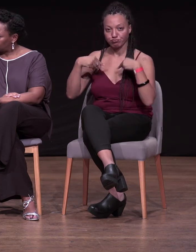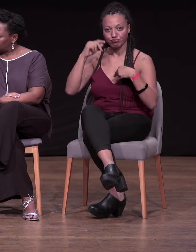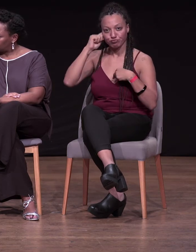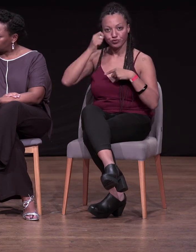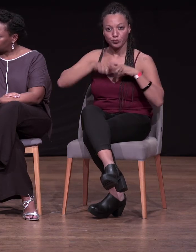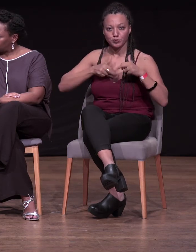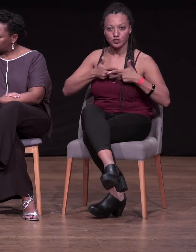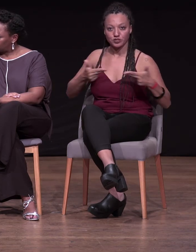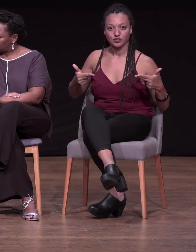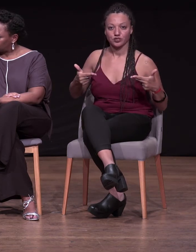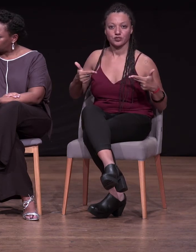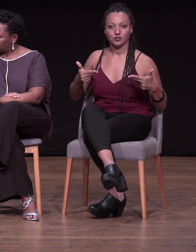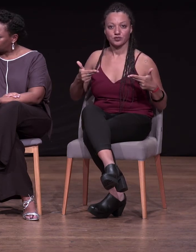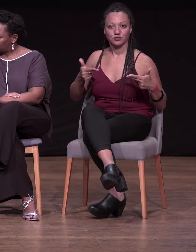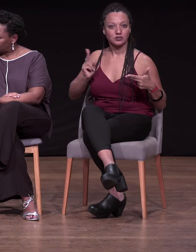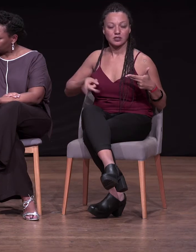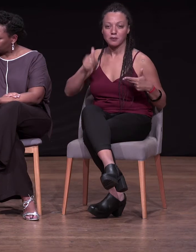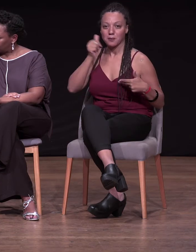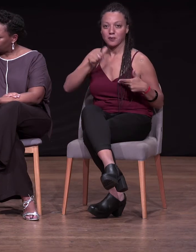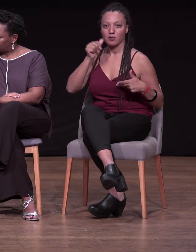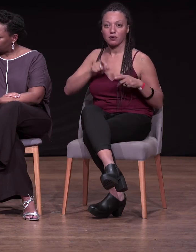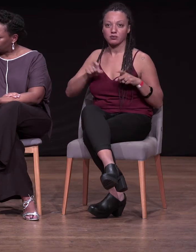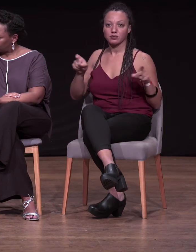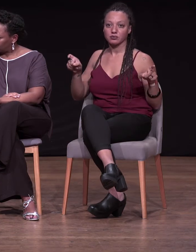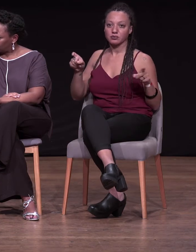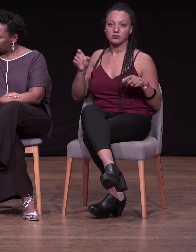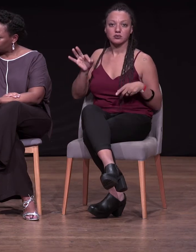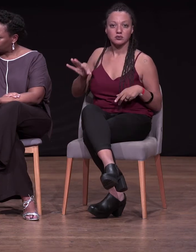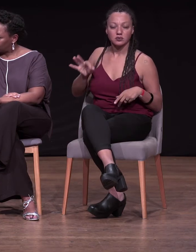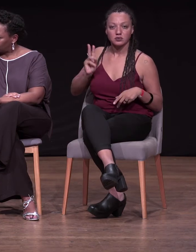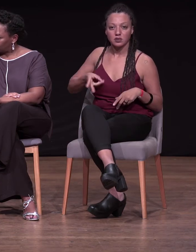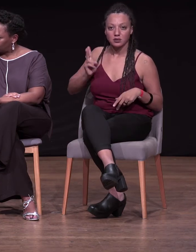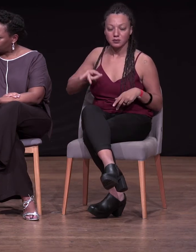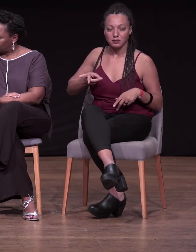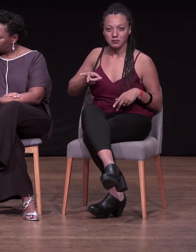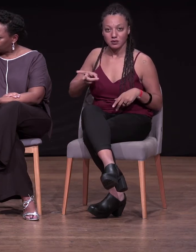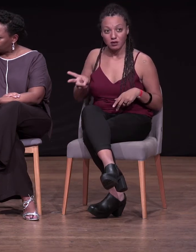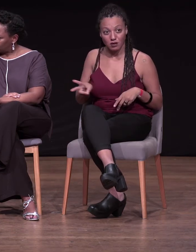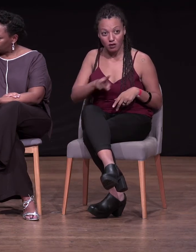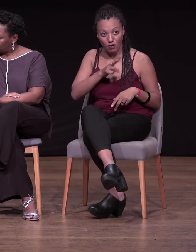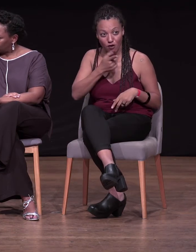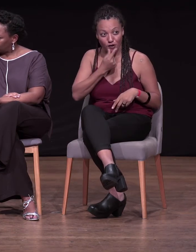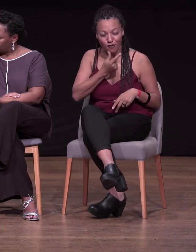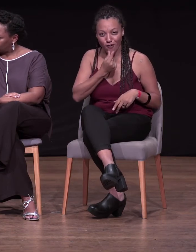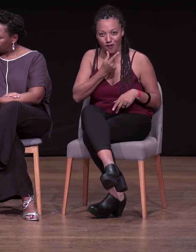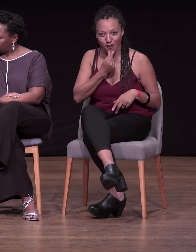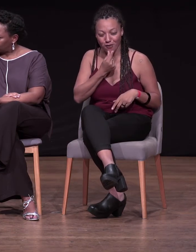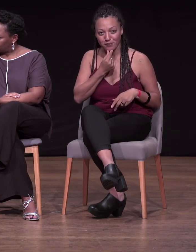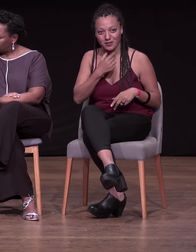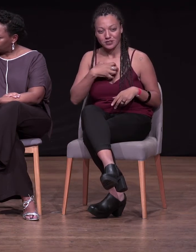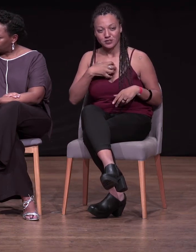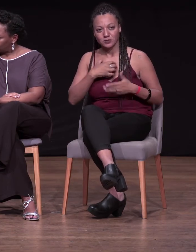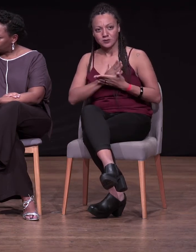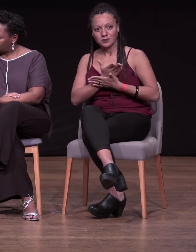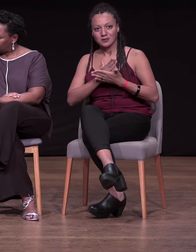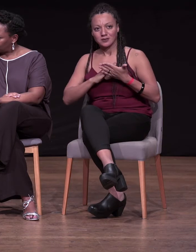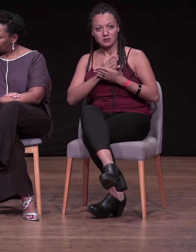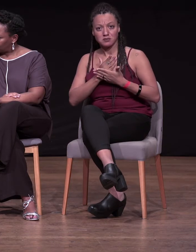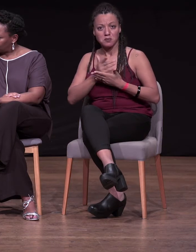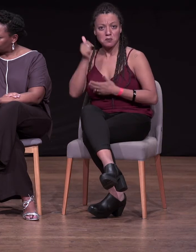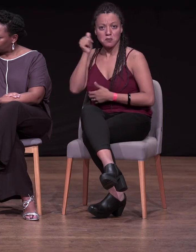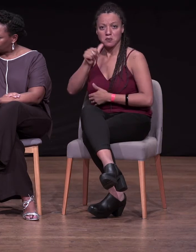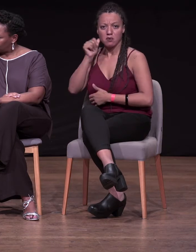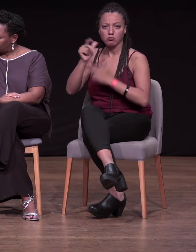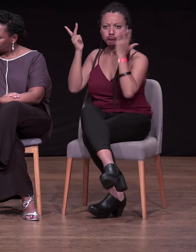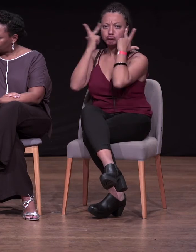o sexo exposto é o corpo da mulher. Quando a gente passa para ver o corpo do homem, né, nesse lugar, a gente se incomoda, né? Isso aí